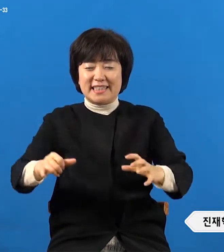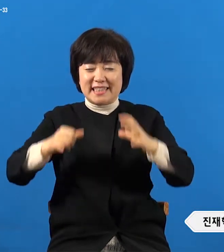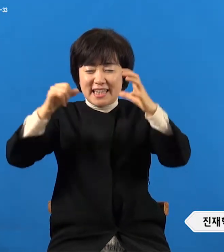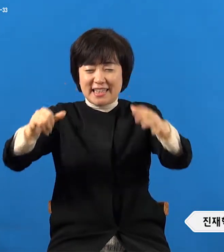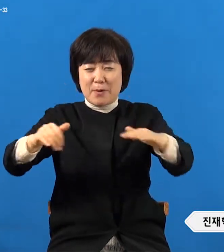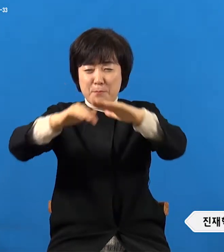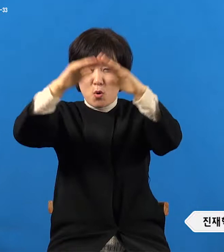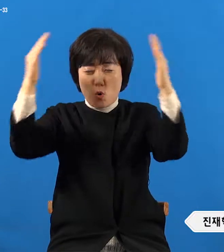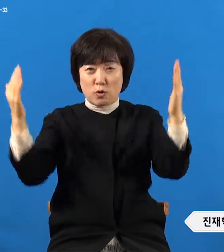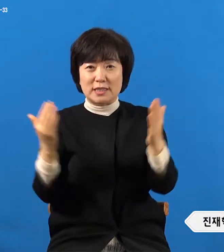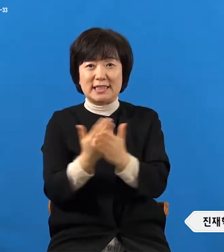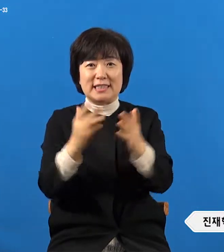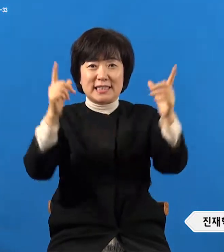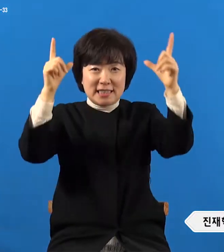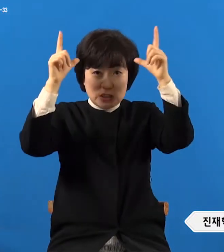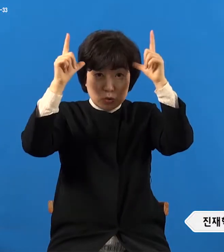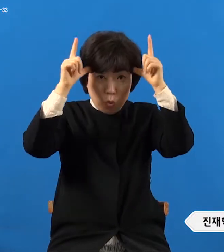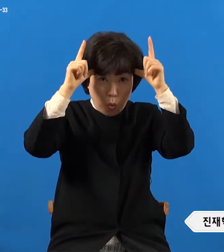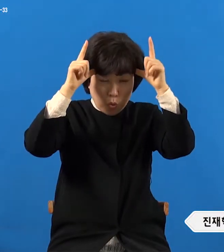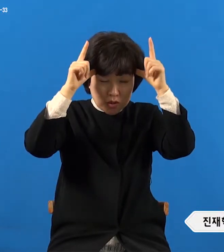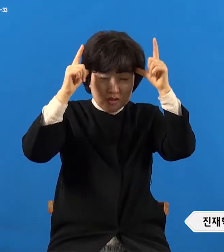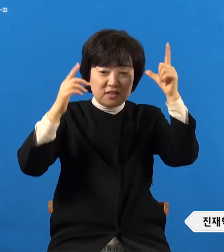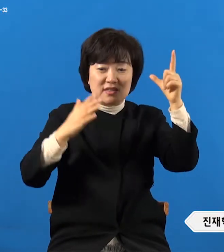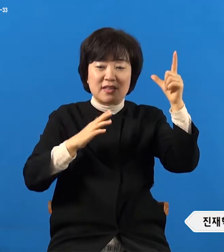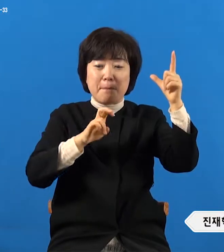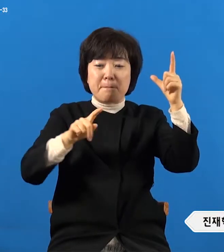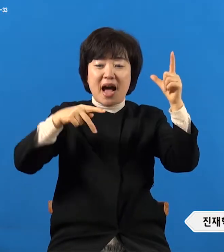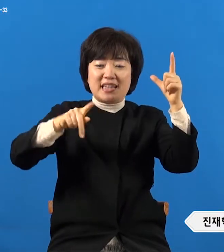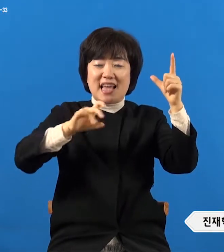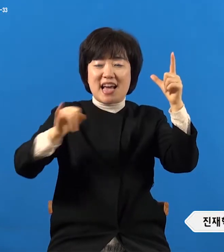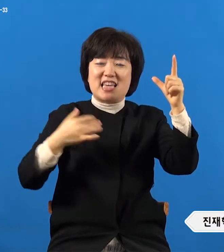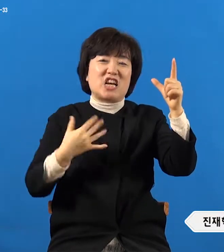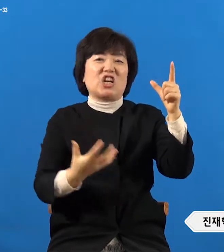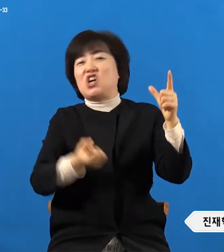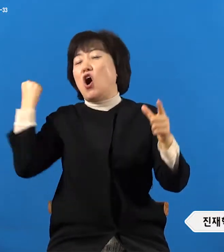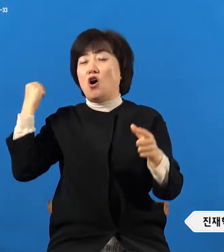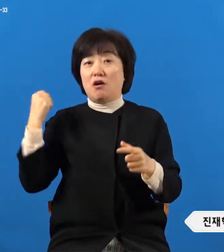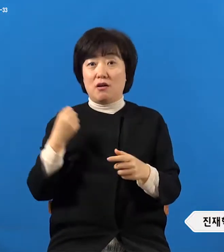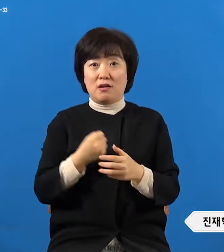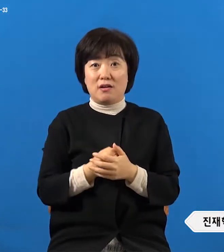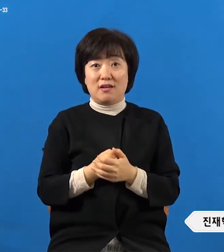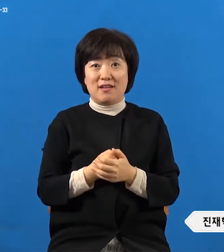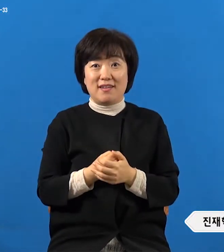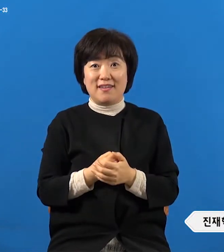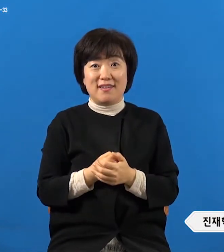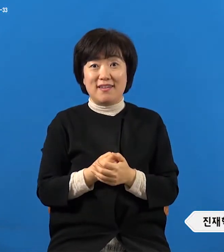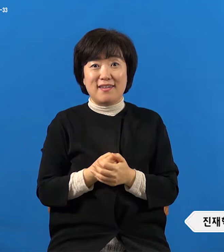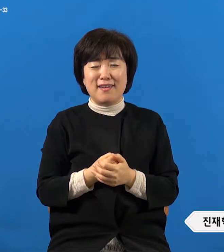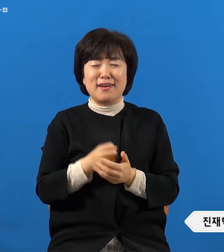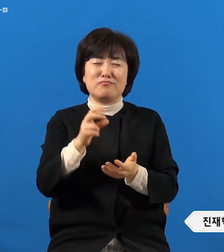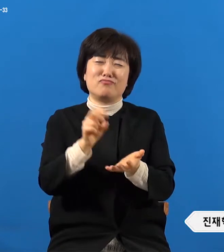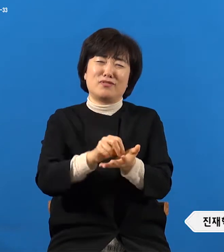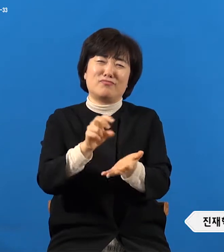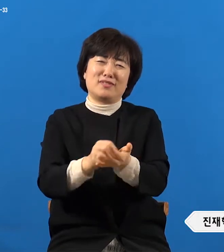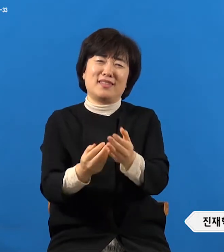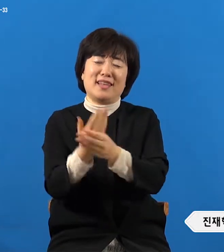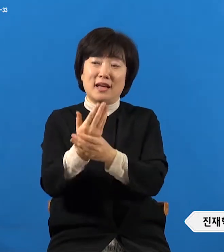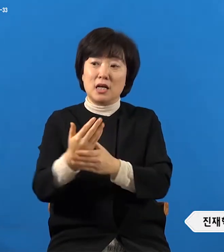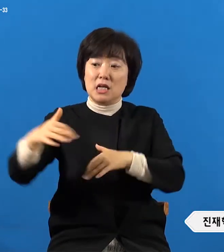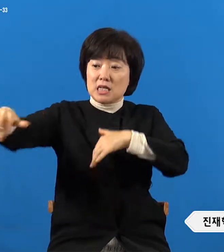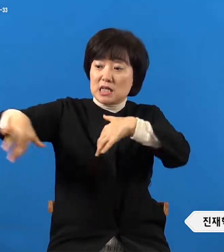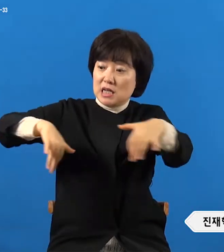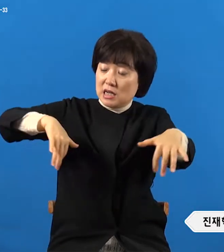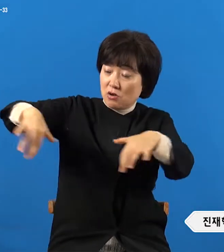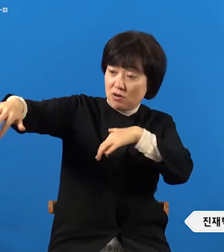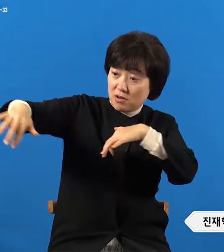모든 소는 다 마사이 거라는 믿음입니다. 실제 문제는 자주 등장합니다. 길거리